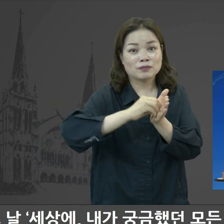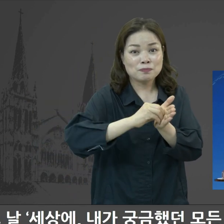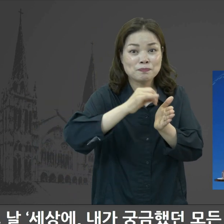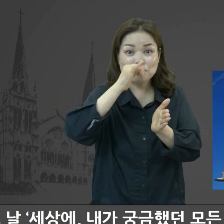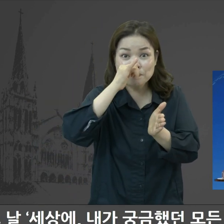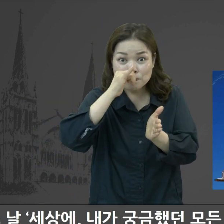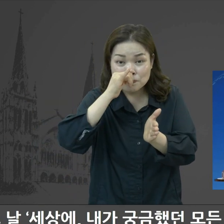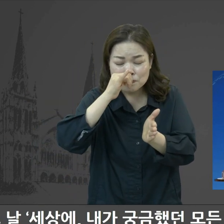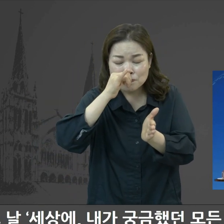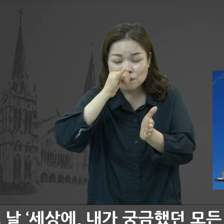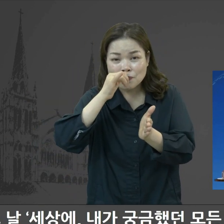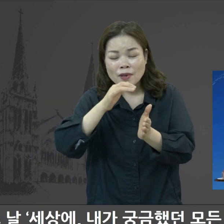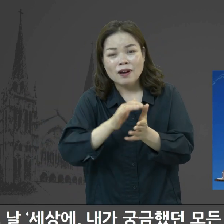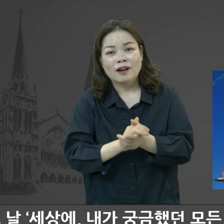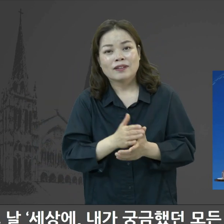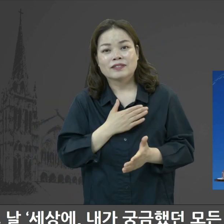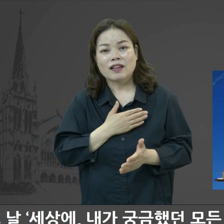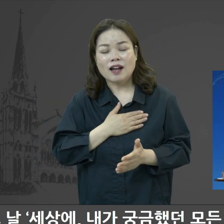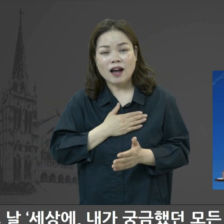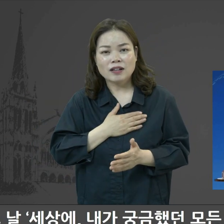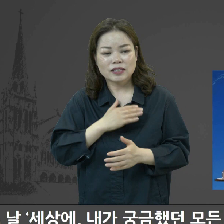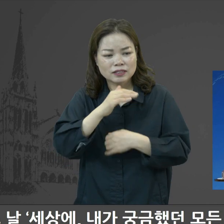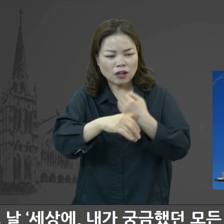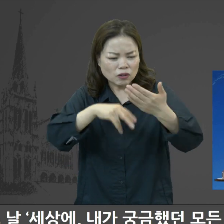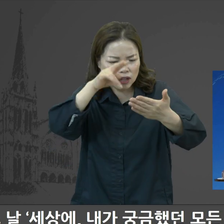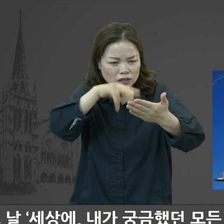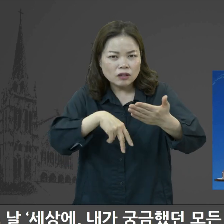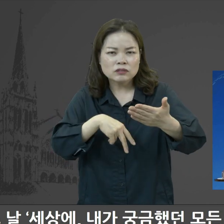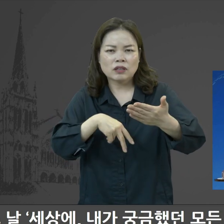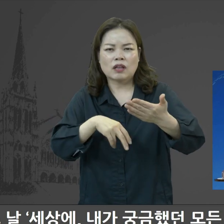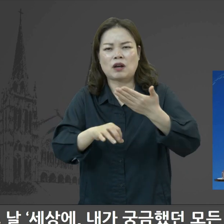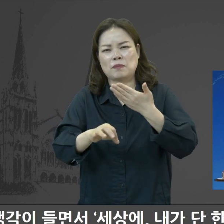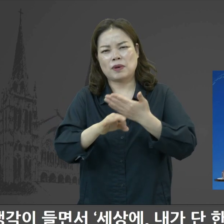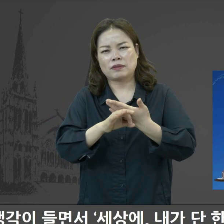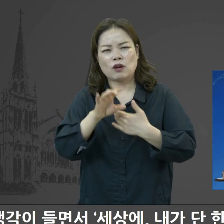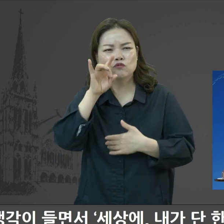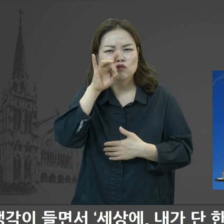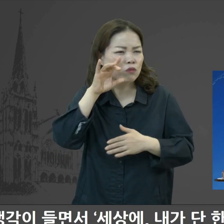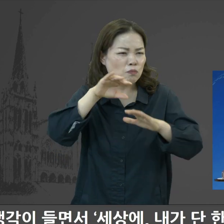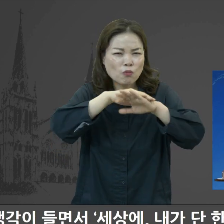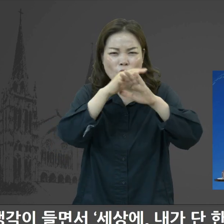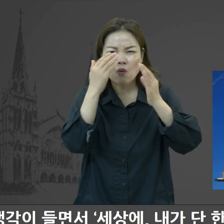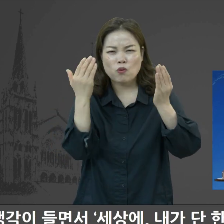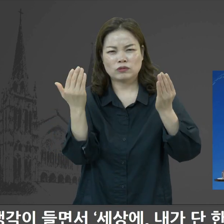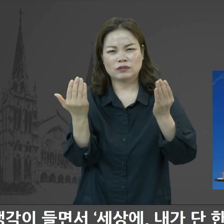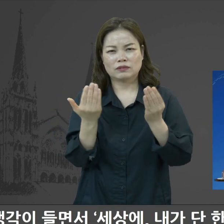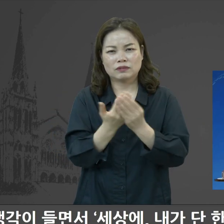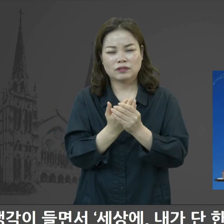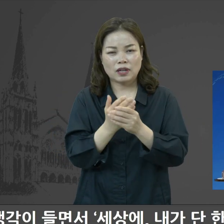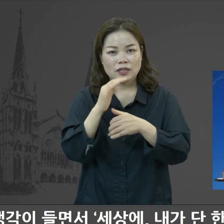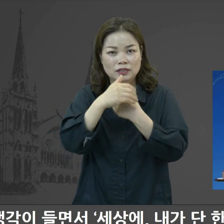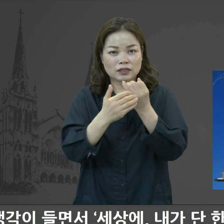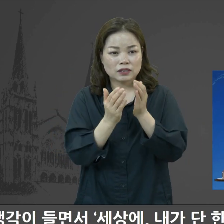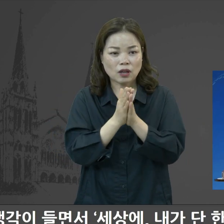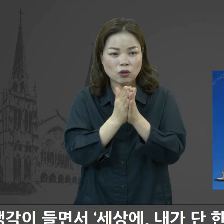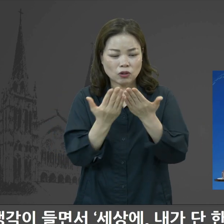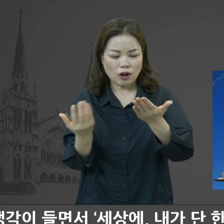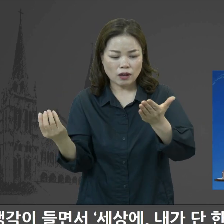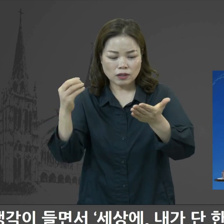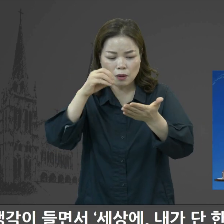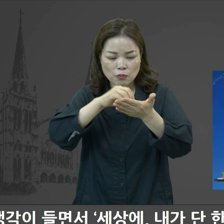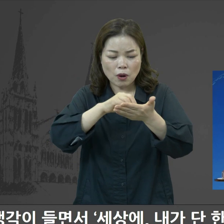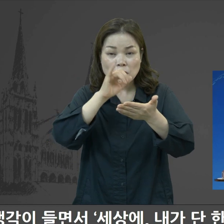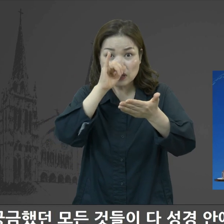들면서 어머 세상에 내가 단 한 번이라도 성경을 봤더라면 내가 궁금했던 모든 것들이 다 성경 안에 있다라는 걸